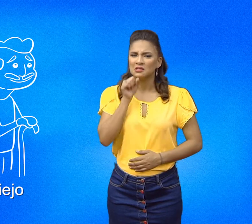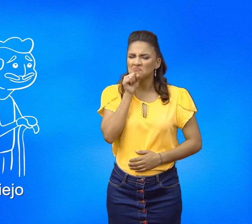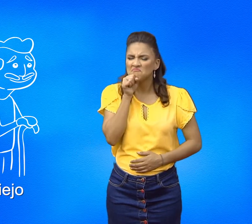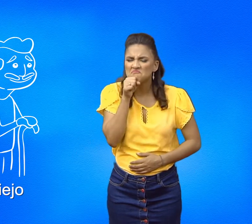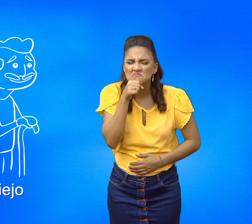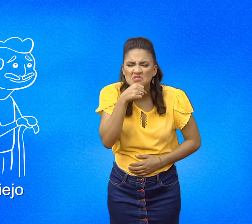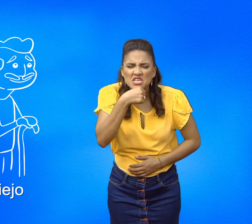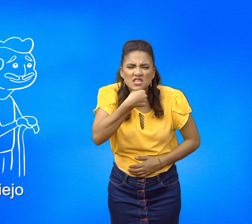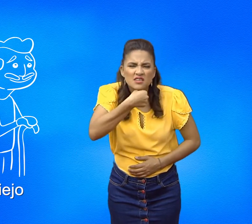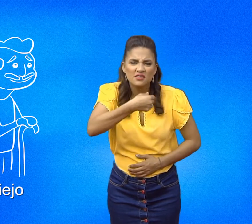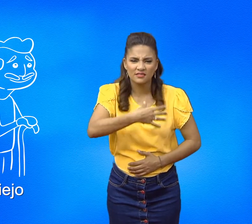viejo